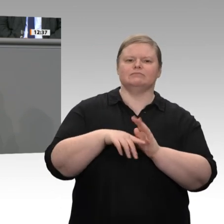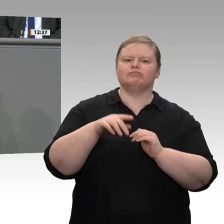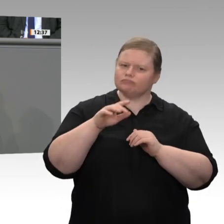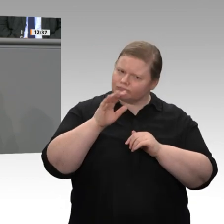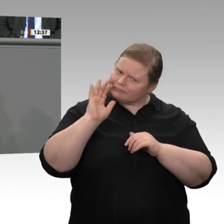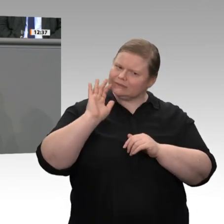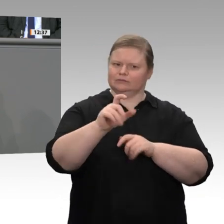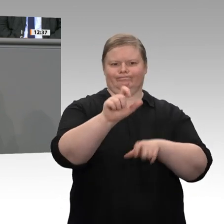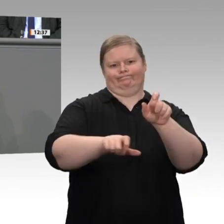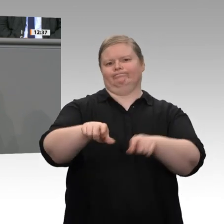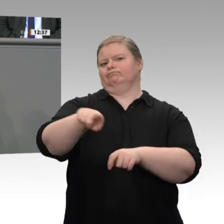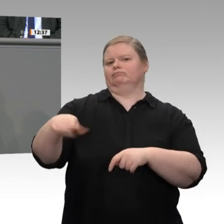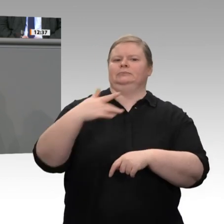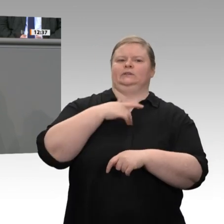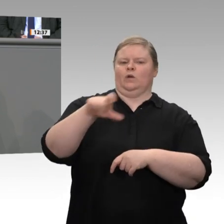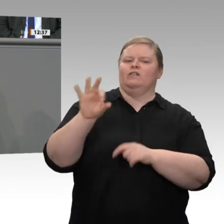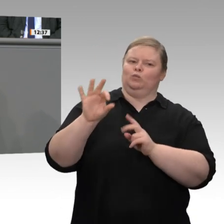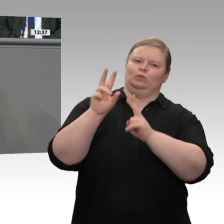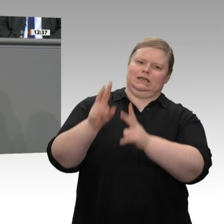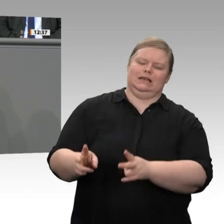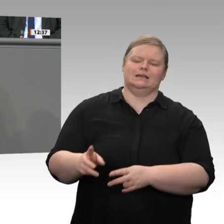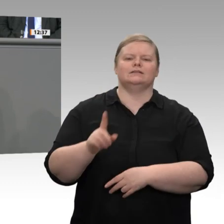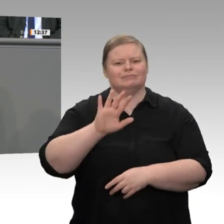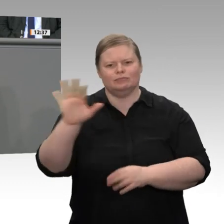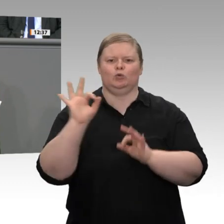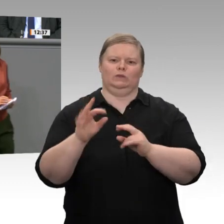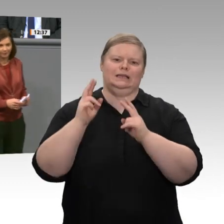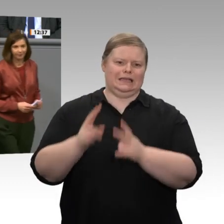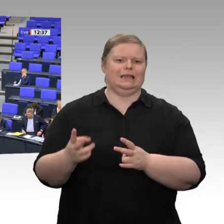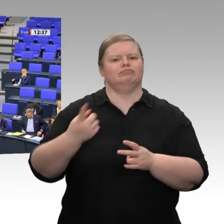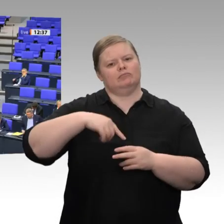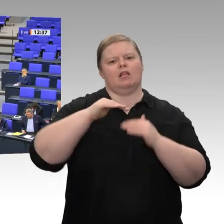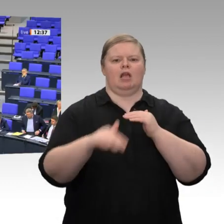für den Zusammenhalt, den wir hier so wichtig finden. Herzlichen Dank.